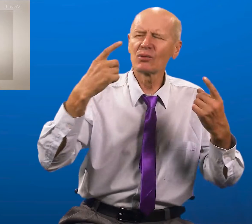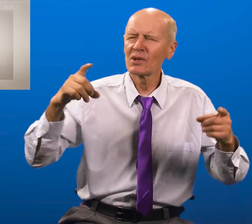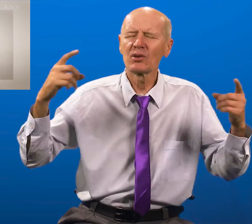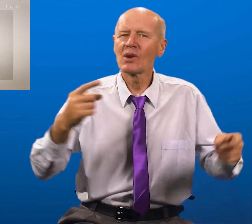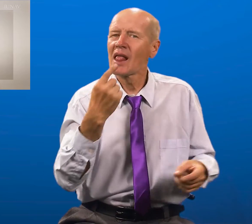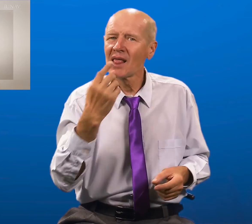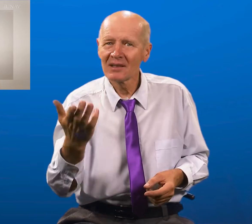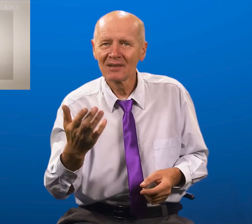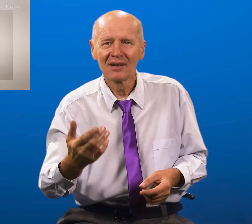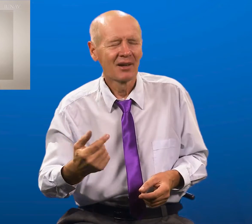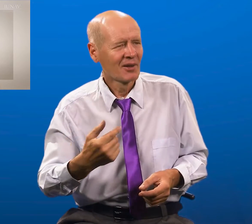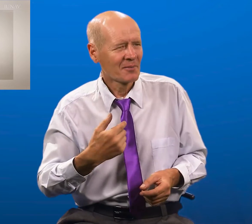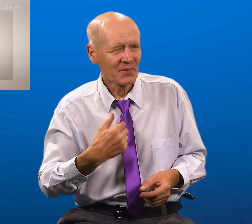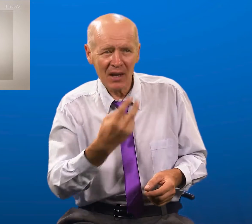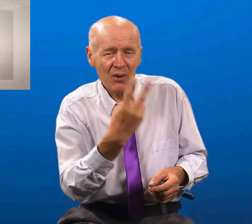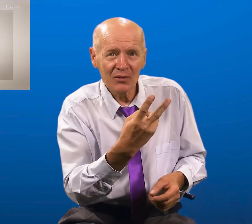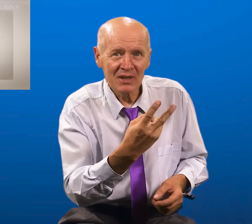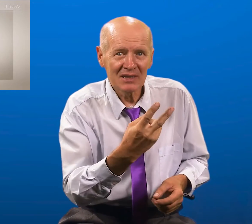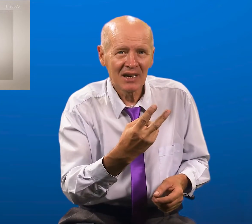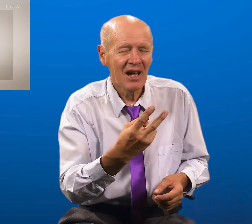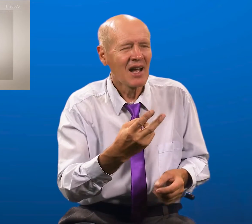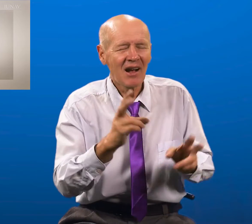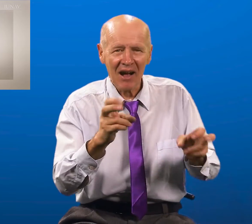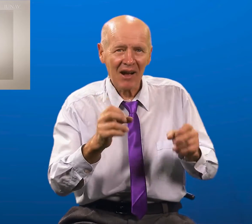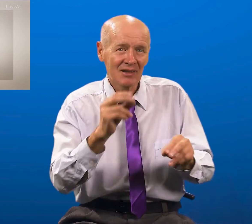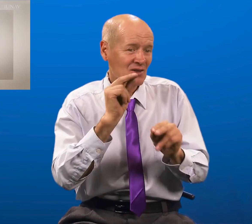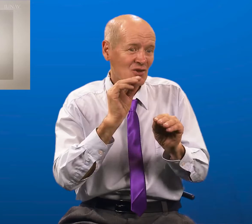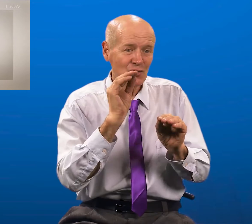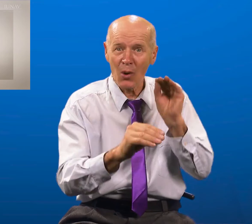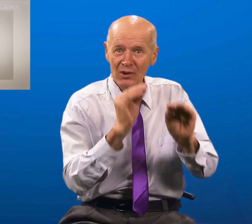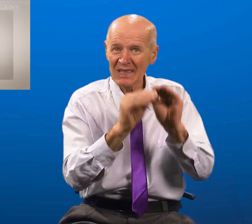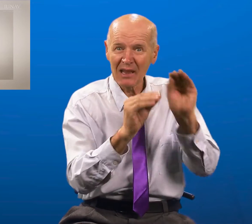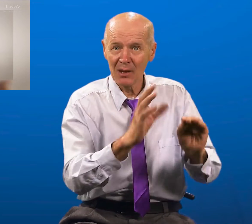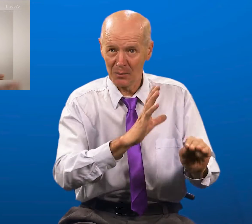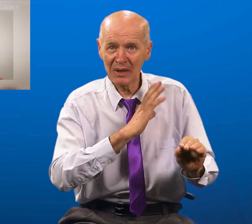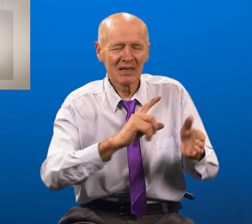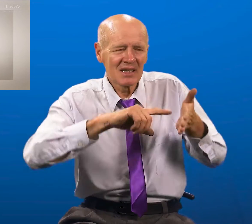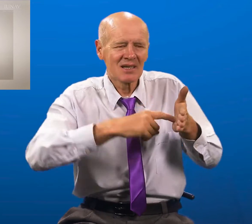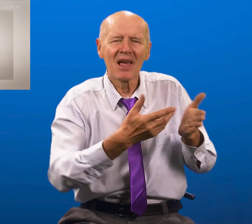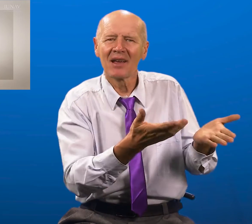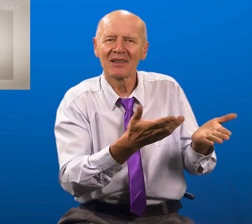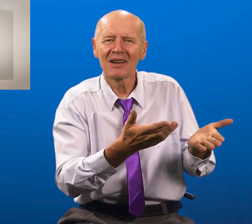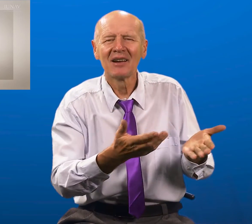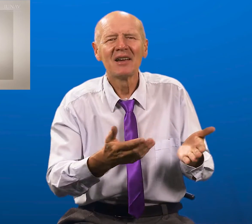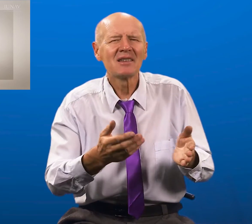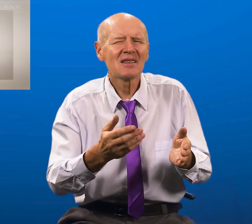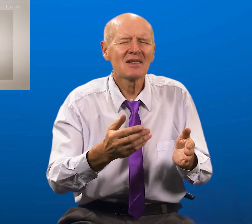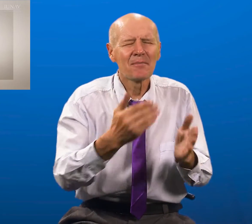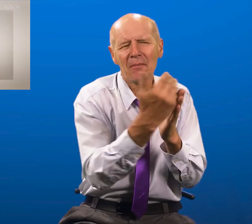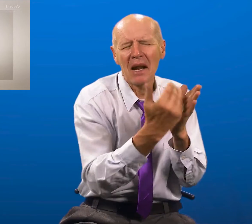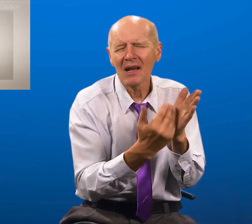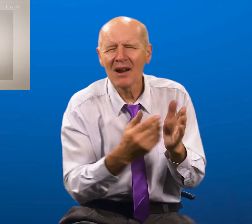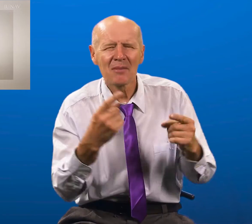Мне посчастливилось увидеть рождение Центра изучения языков и разработать учебную программу курсов, которые мы преподаем.